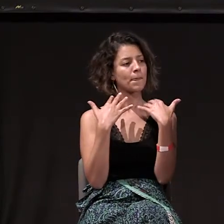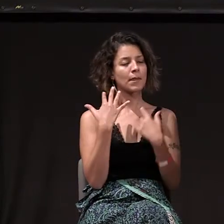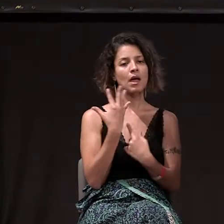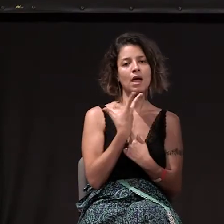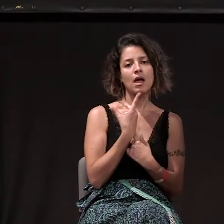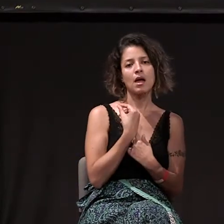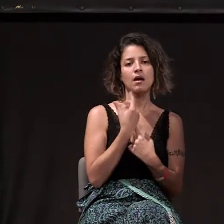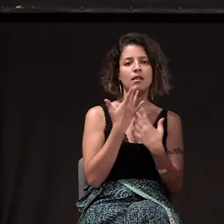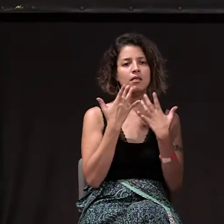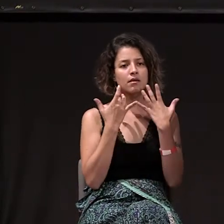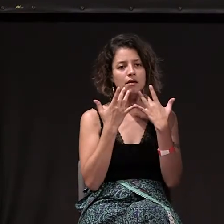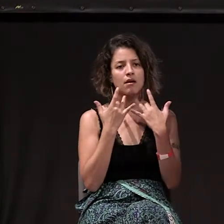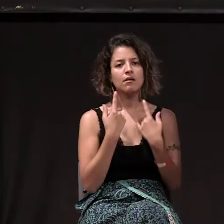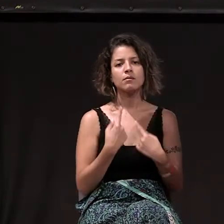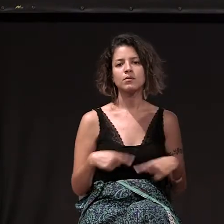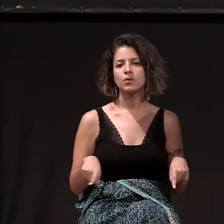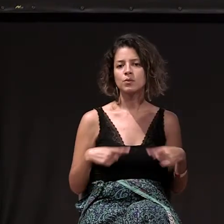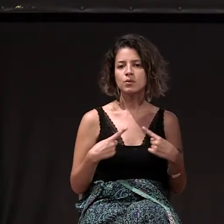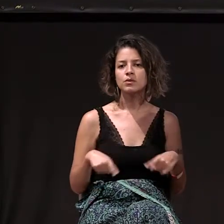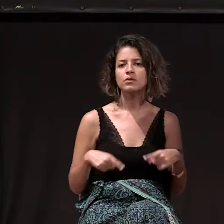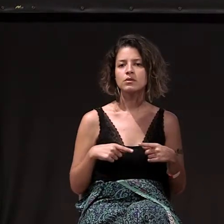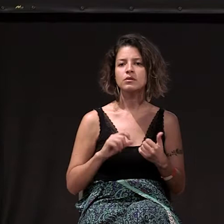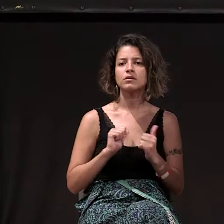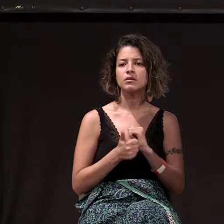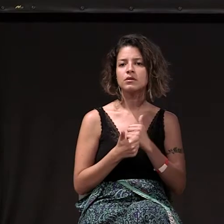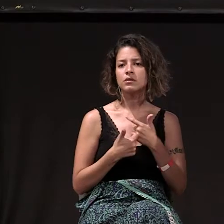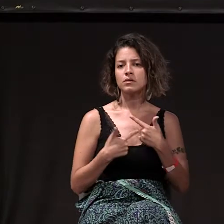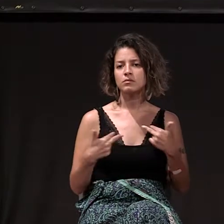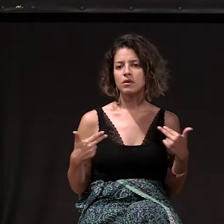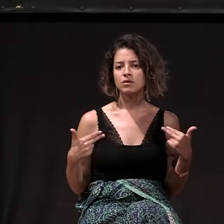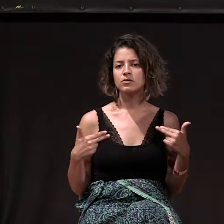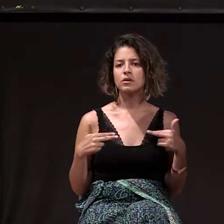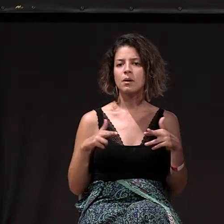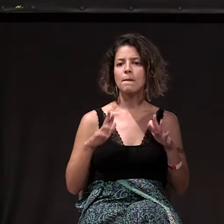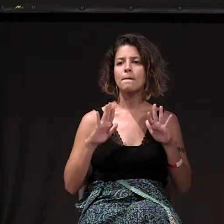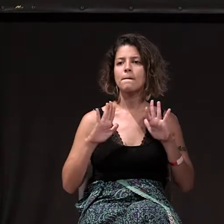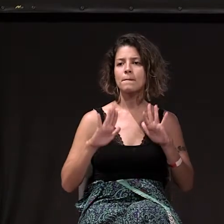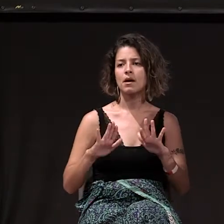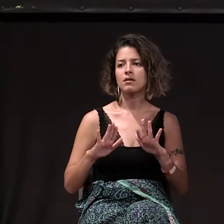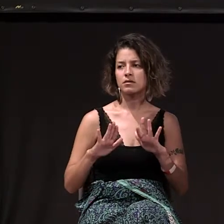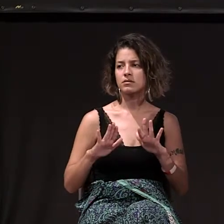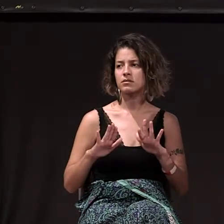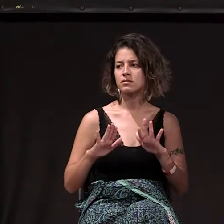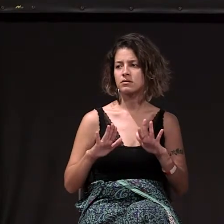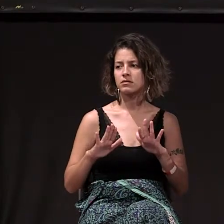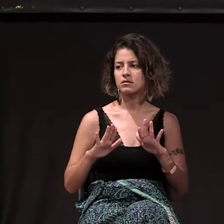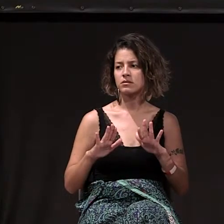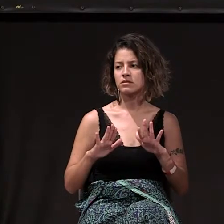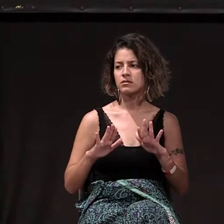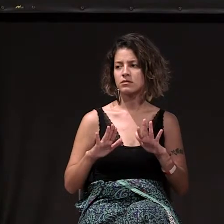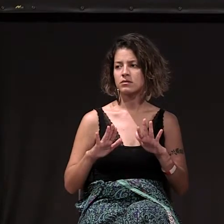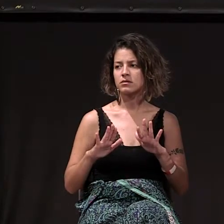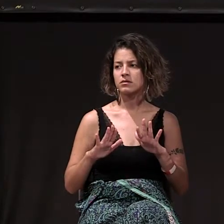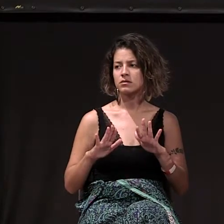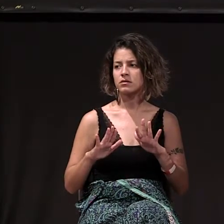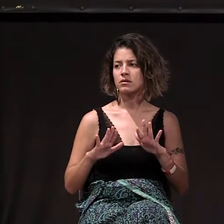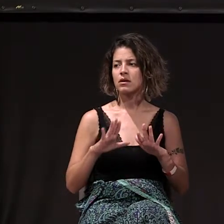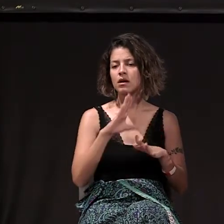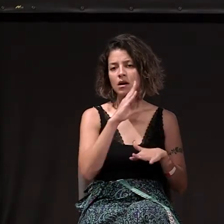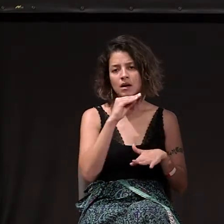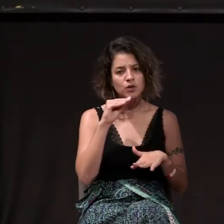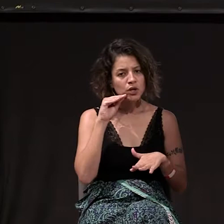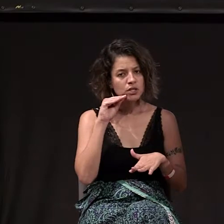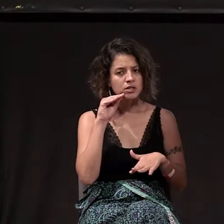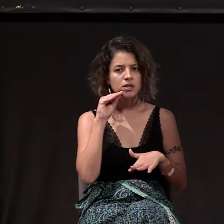arte, do teatro, da música, do esporte, mas, à medida que o adolescente, que o jovem